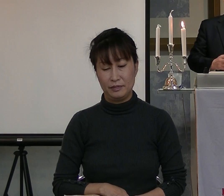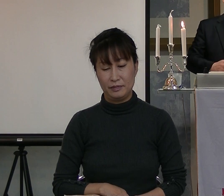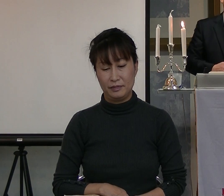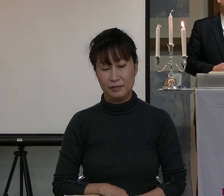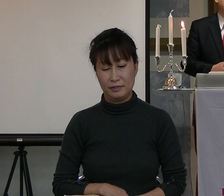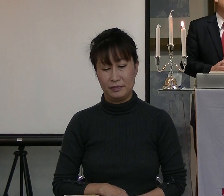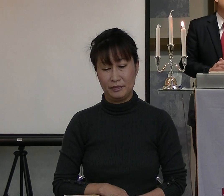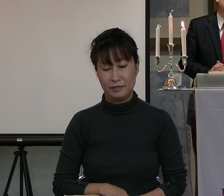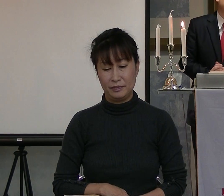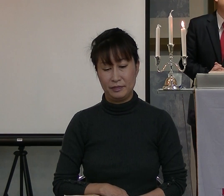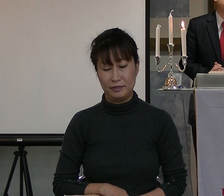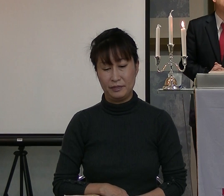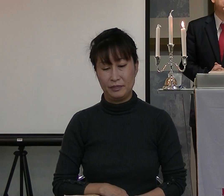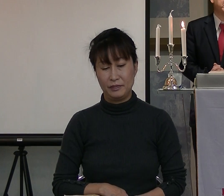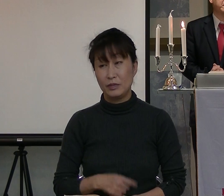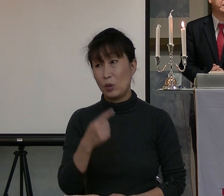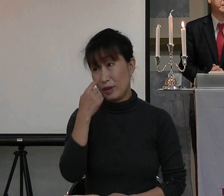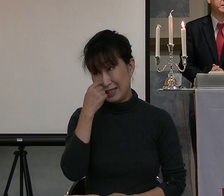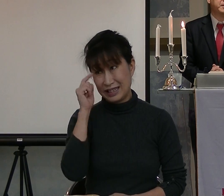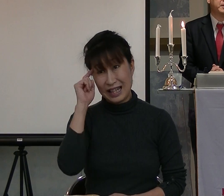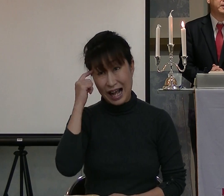こういうように考えております